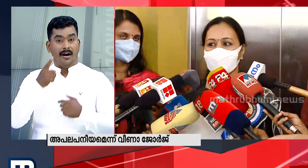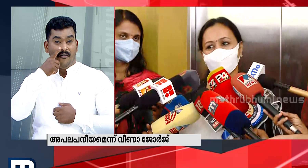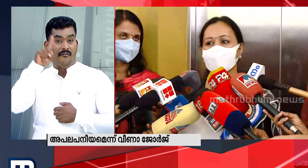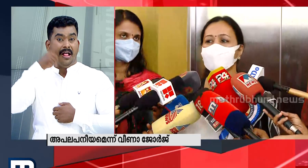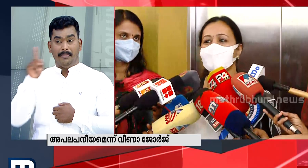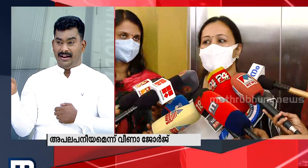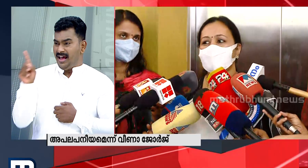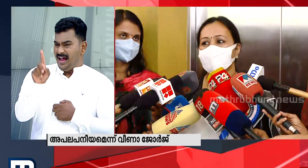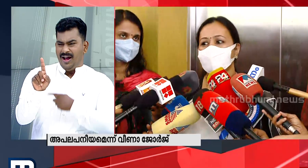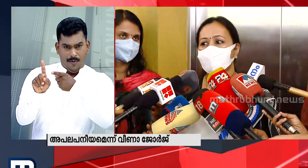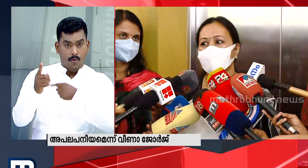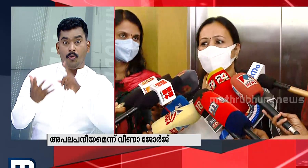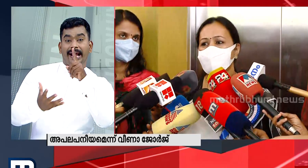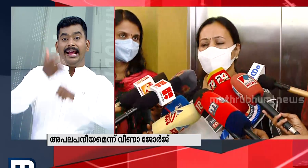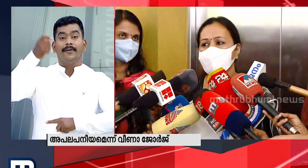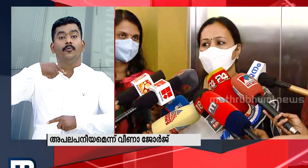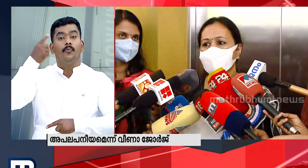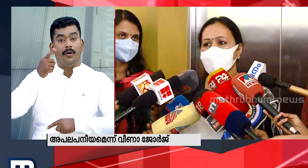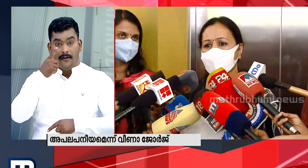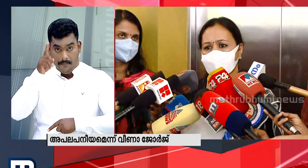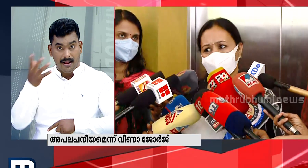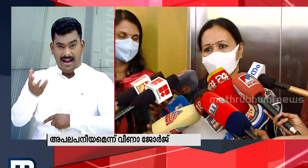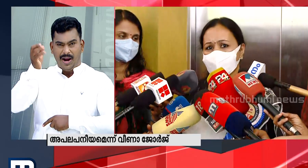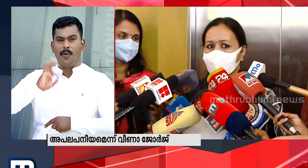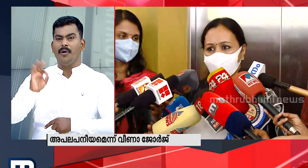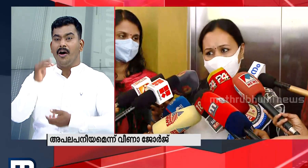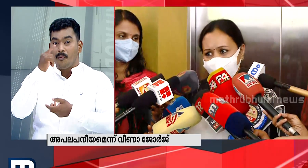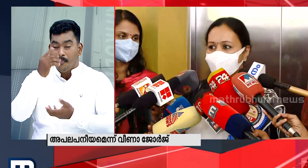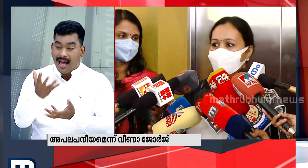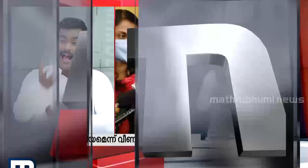അതുകൊണ്ട് അതൊരു പരിഷ്കൃത സമൂഹത്തിന് ചേർന്നതല്ല, അത് അപലപനീയമാണ്.